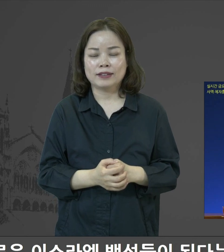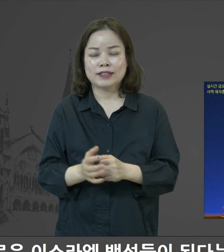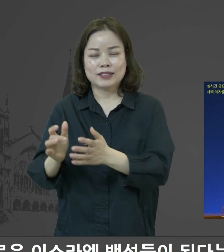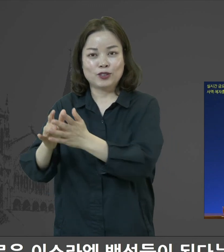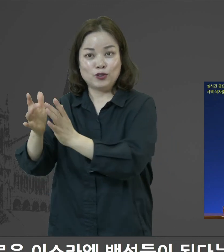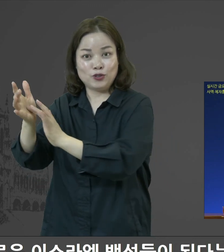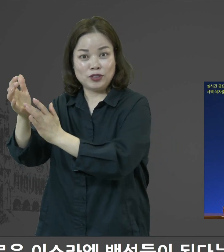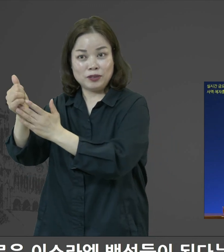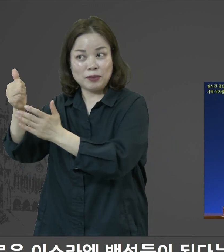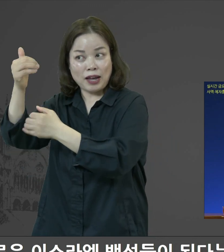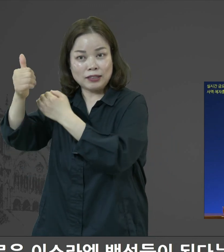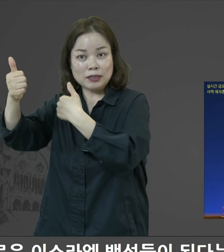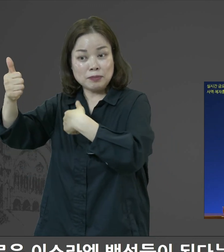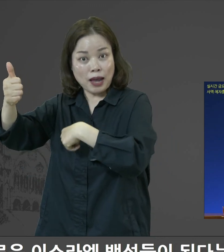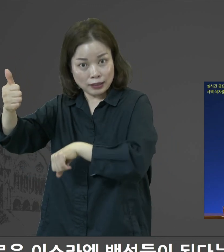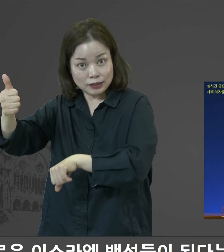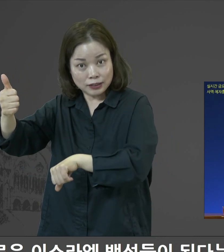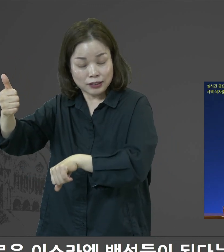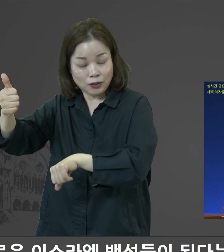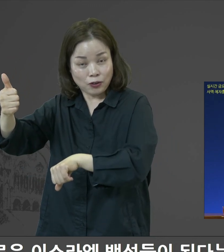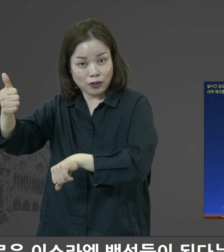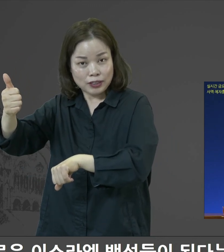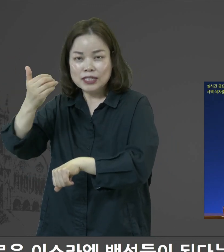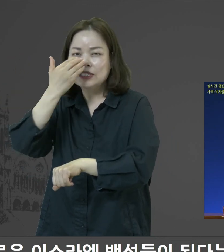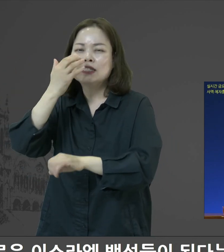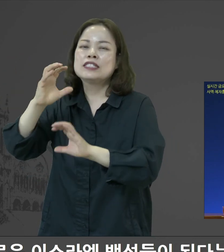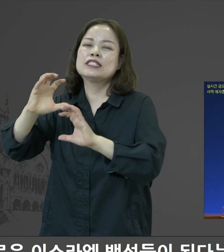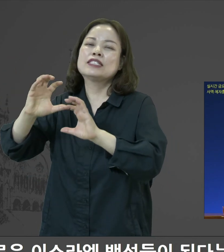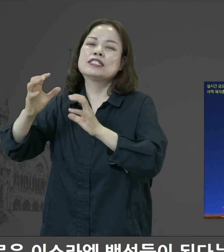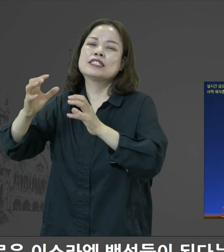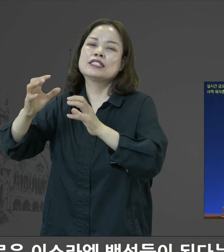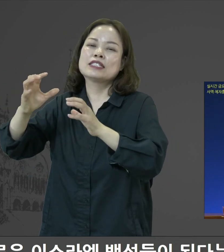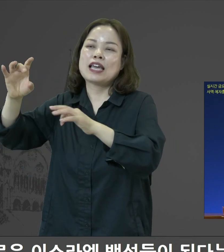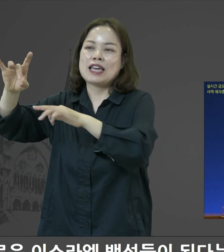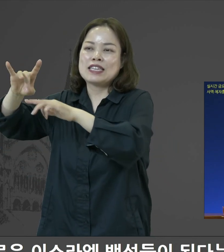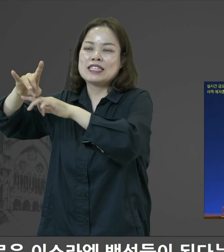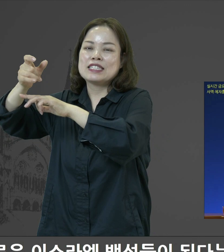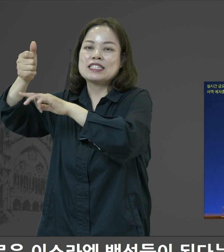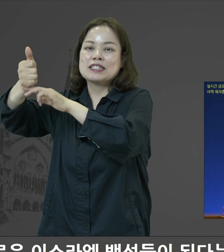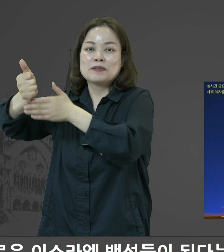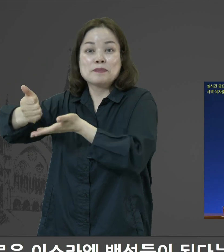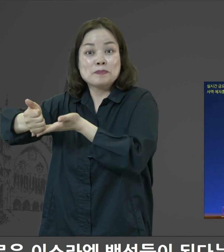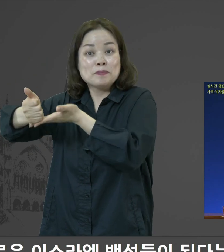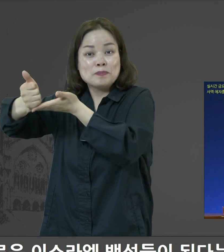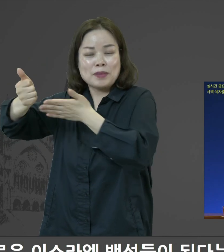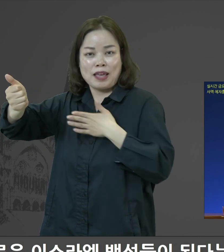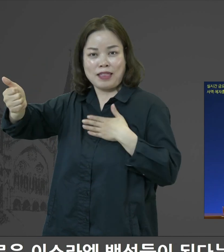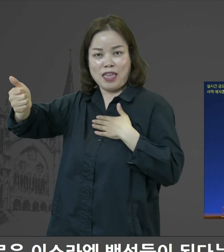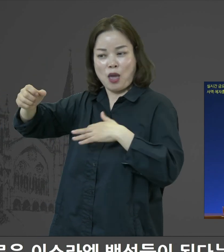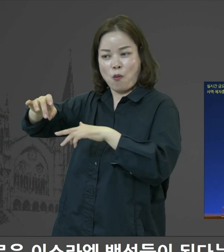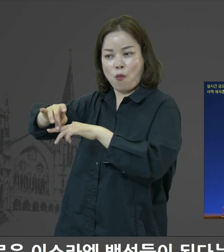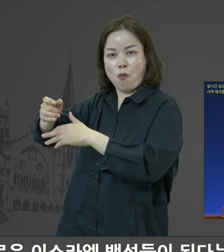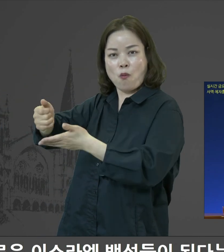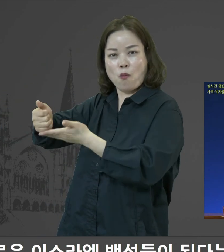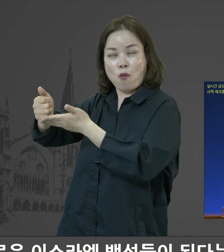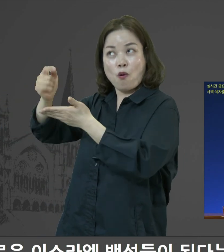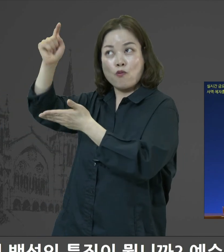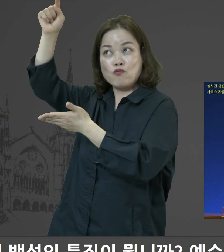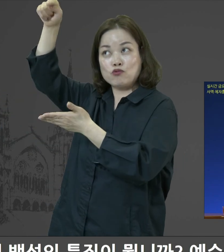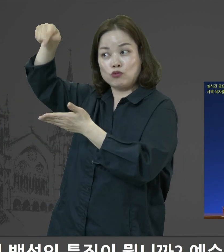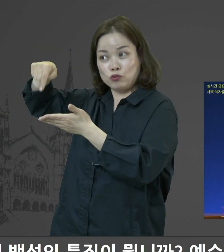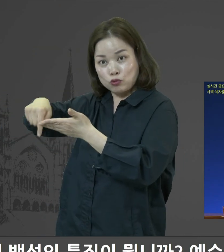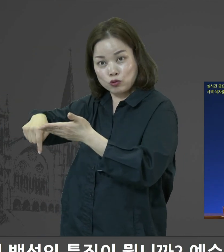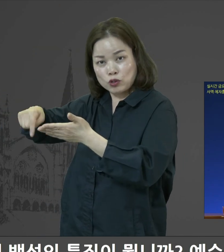예수는 하나님의 아들이시오, 이스라엘의 임금입니다. 나의 왕이십니다. 우주의